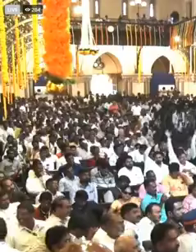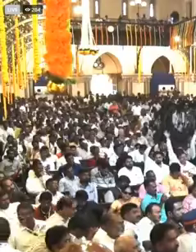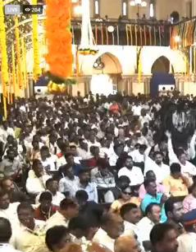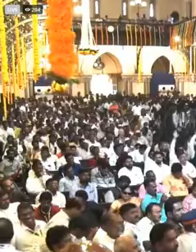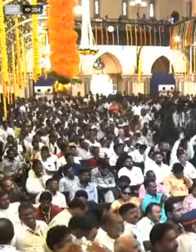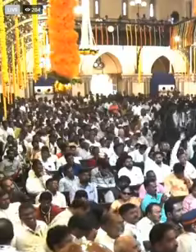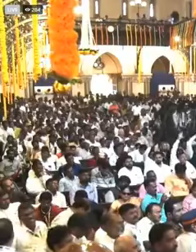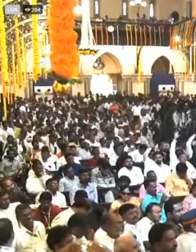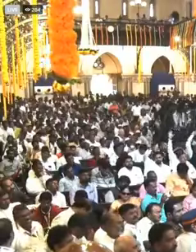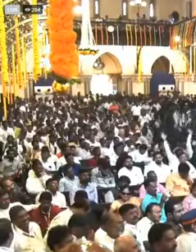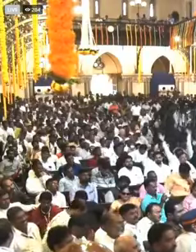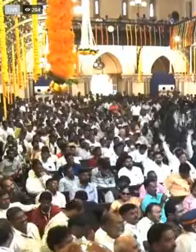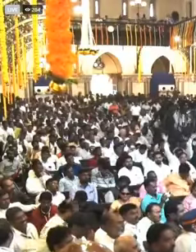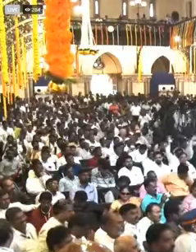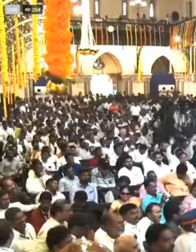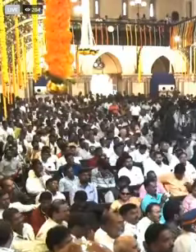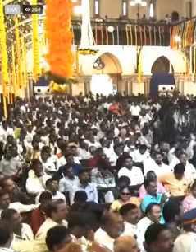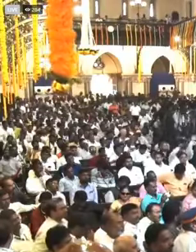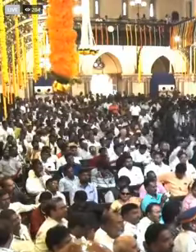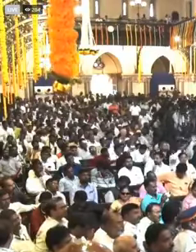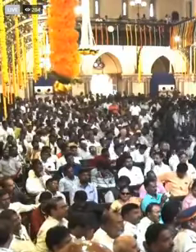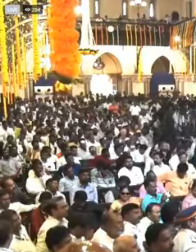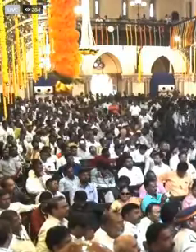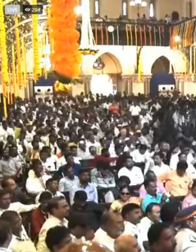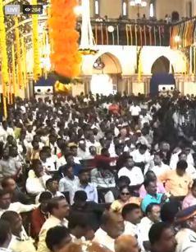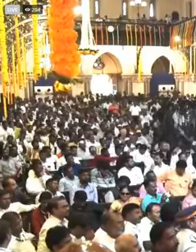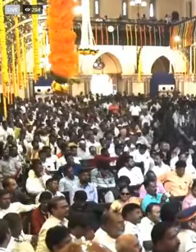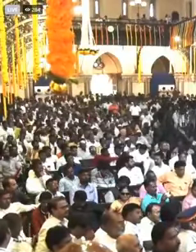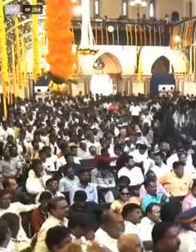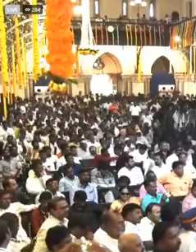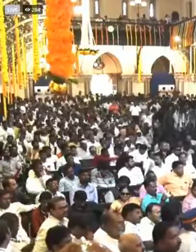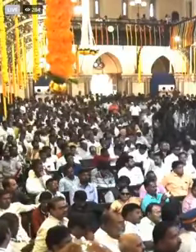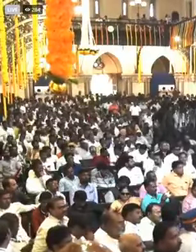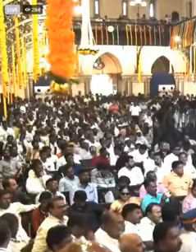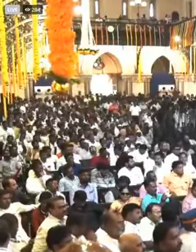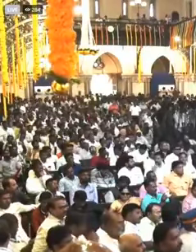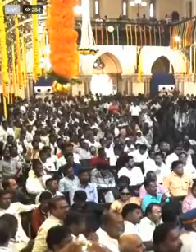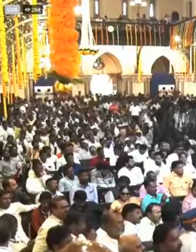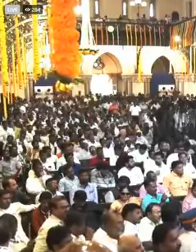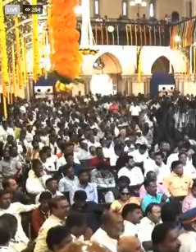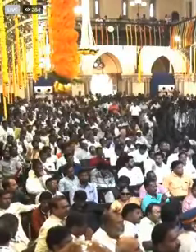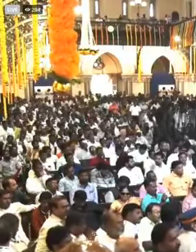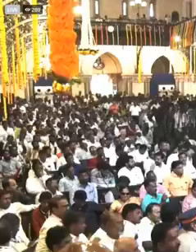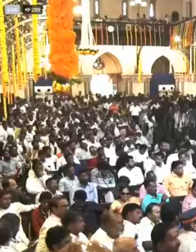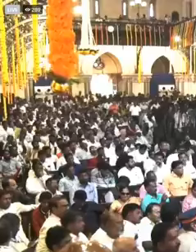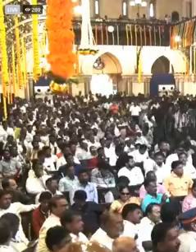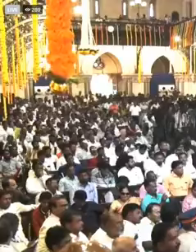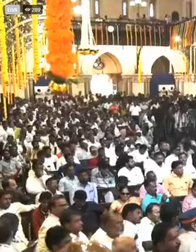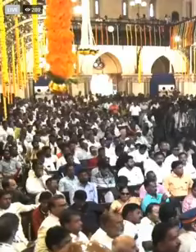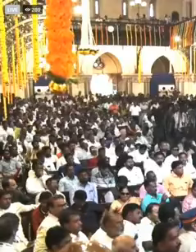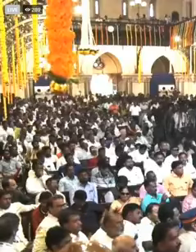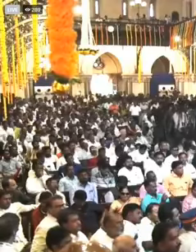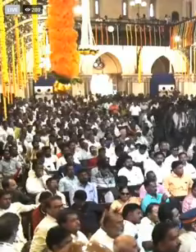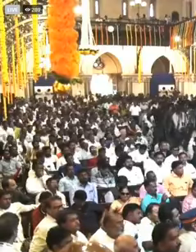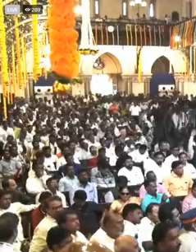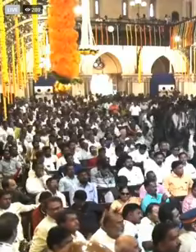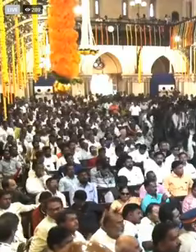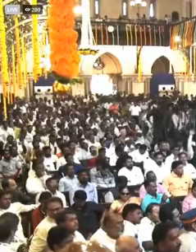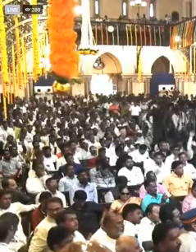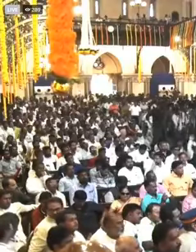इच्छितो की या संपूर्ण या दिव्यांग मंत्रालयाच्या माध्यमातून ज्या ज्या काही मर्यादा